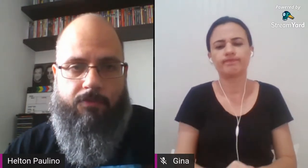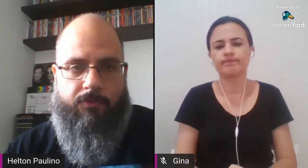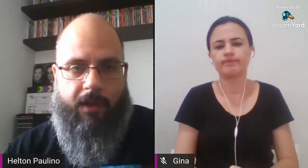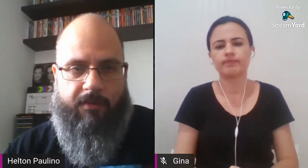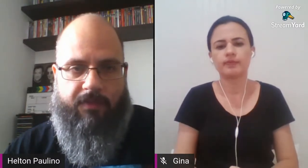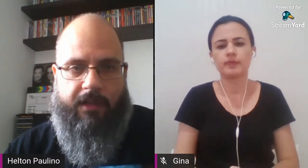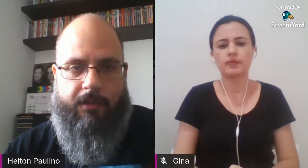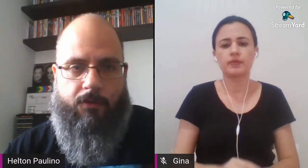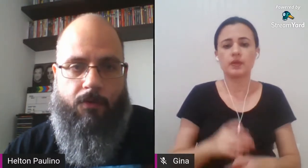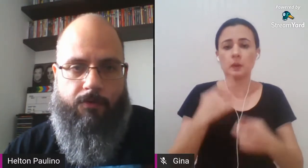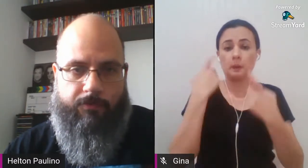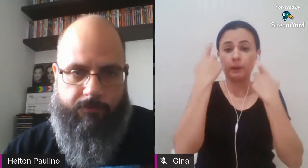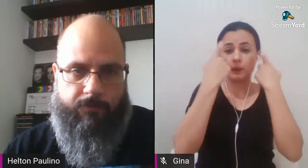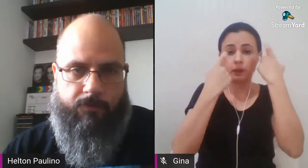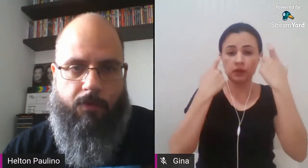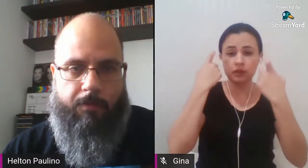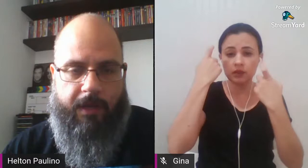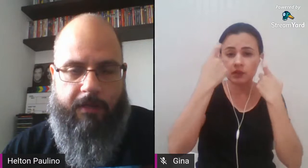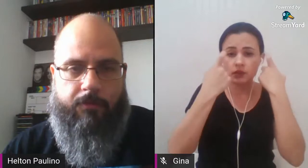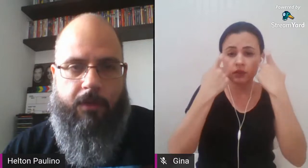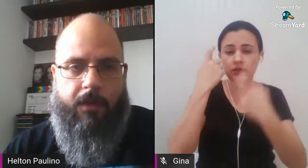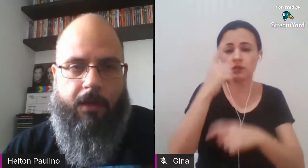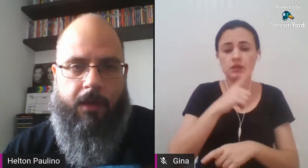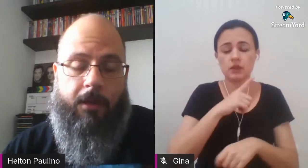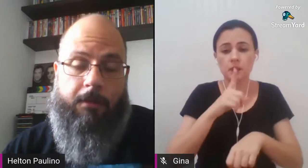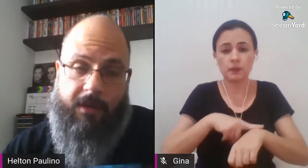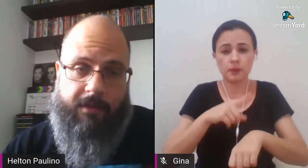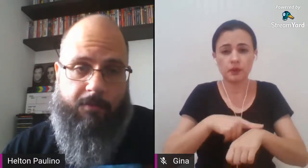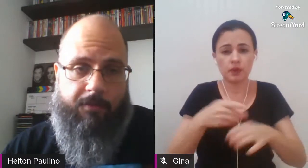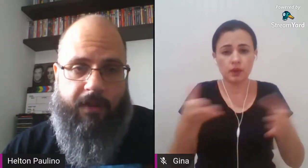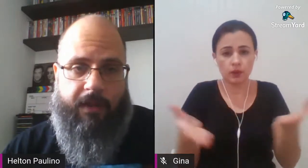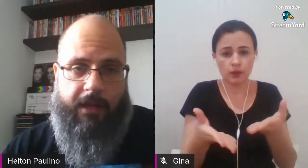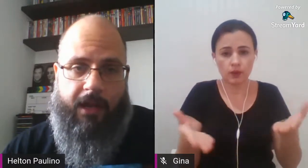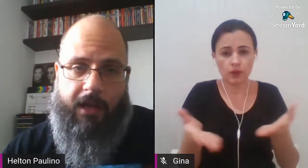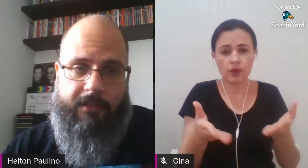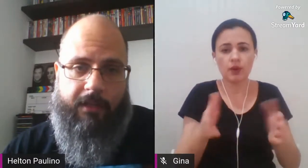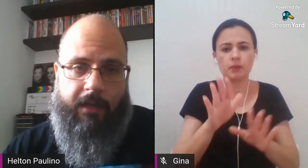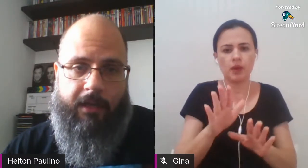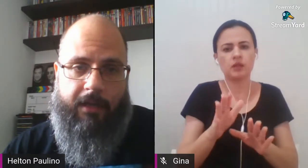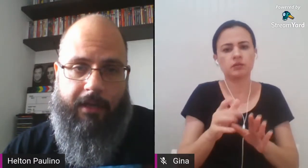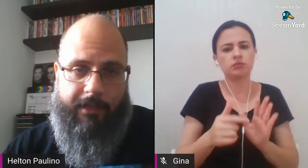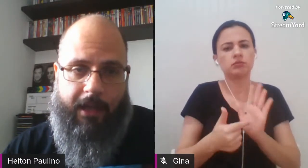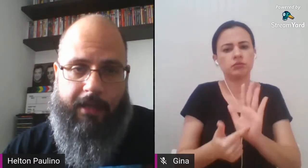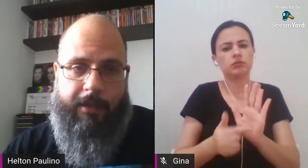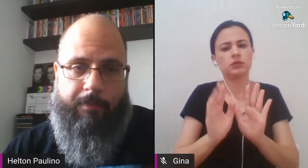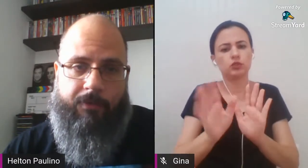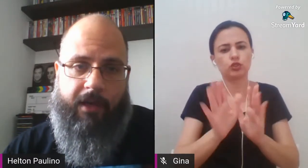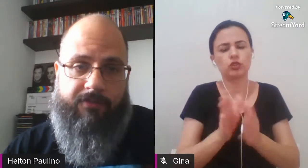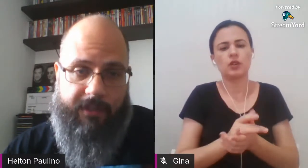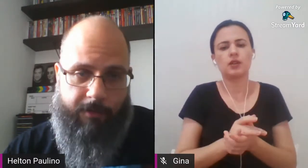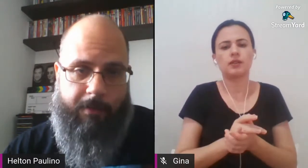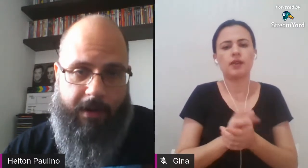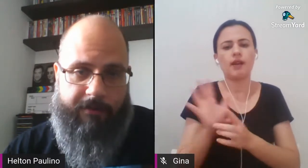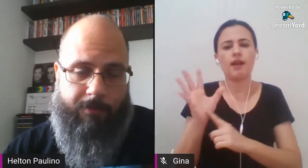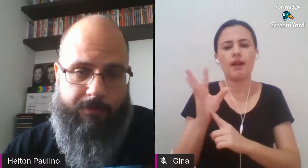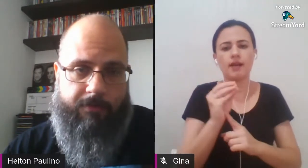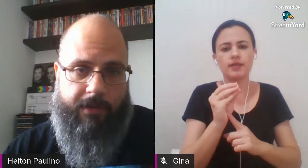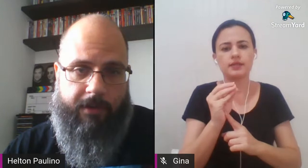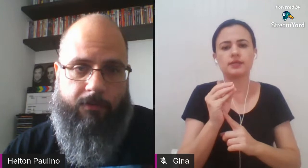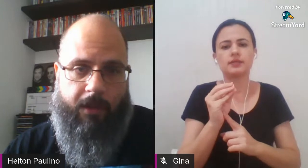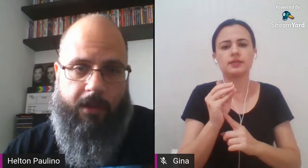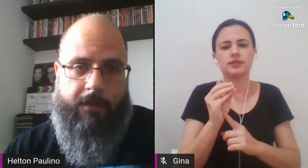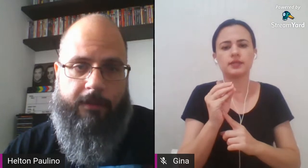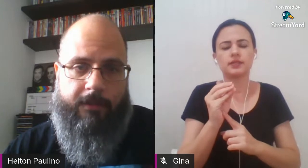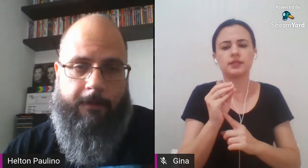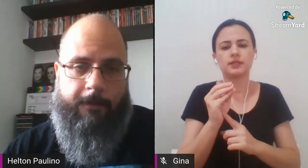preocupação muito elevada com o momento. Mas é como eu falei, a arte ela está aí porque a vida não basta, como diz